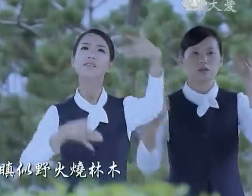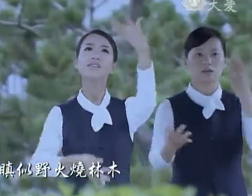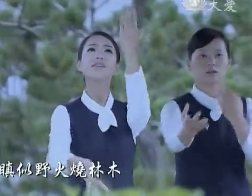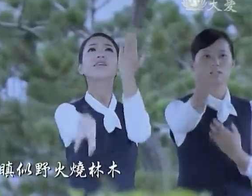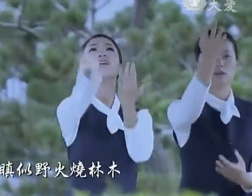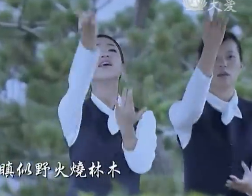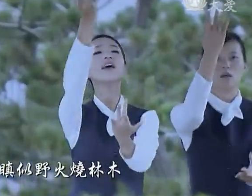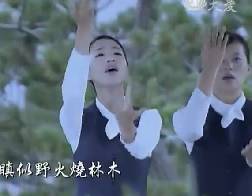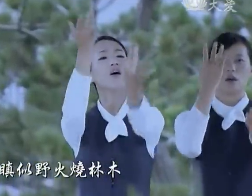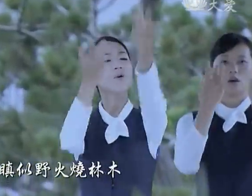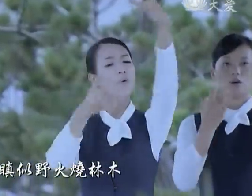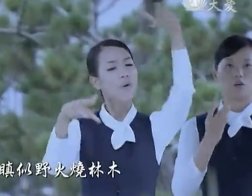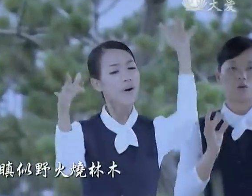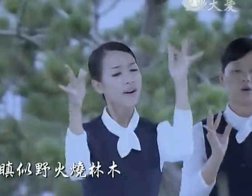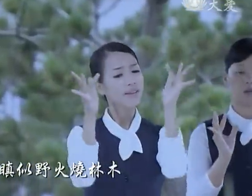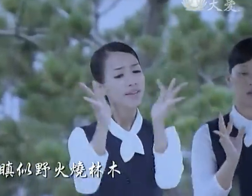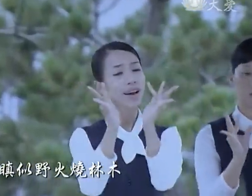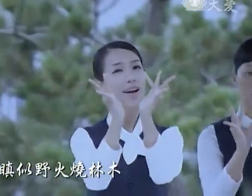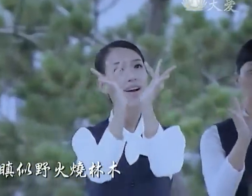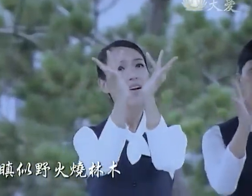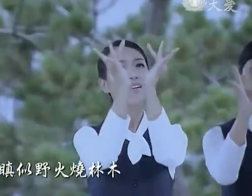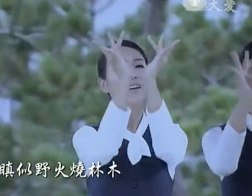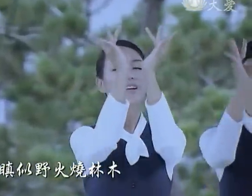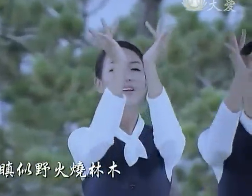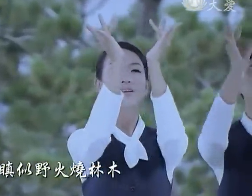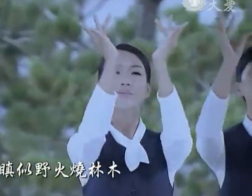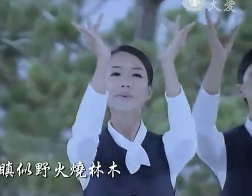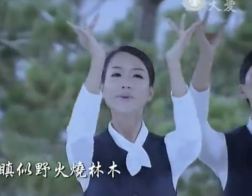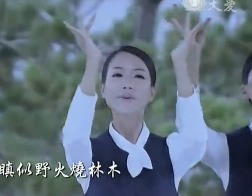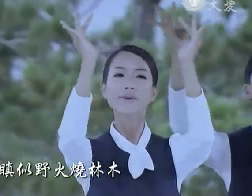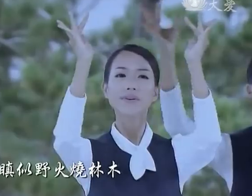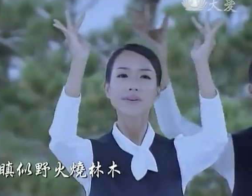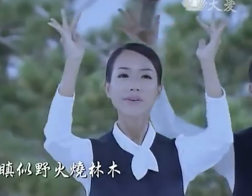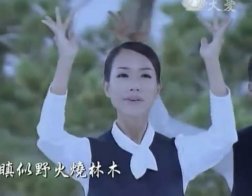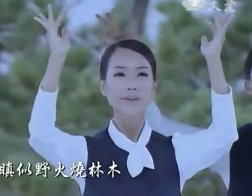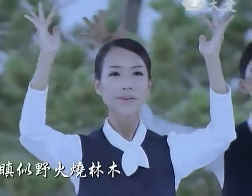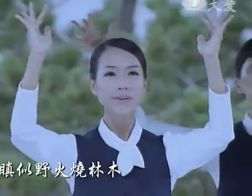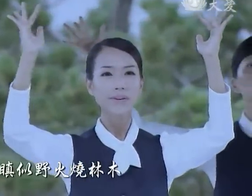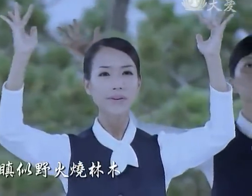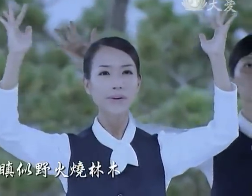沉思野火烧篱木，